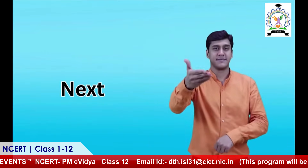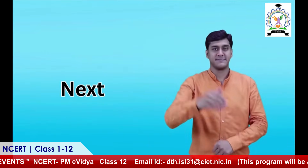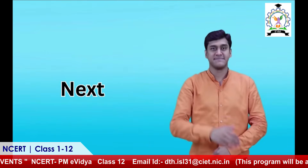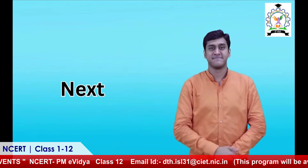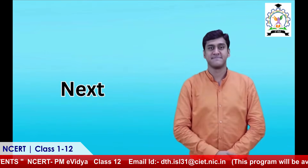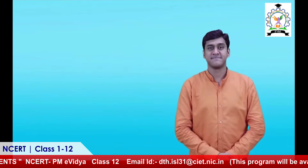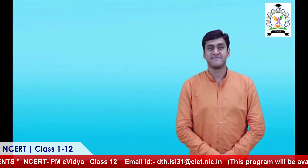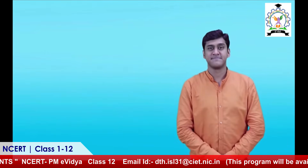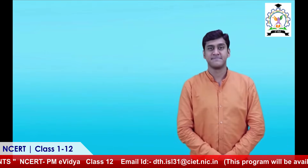अगला,